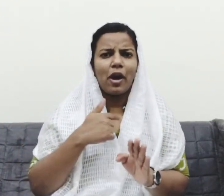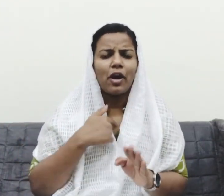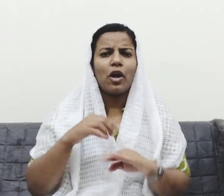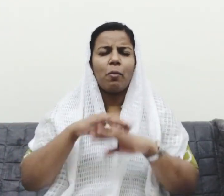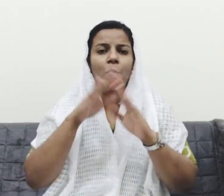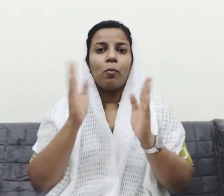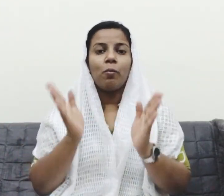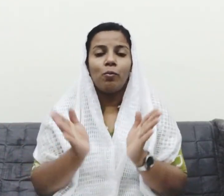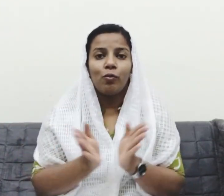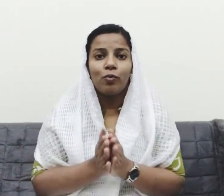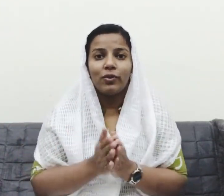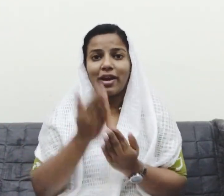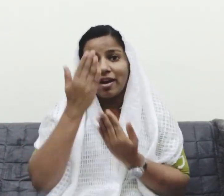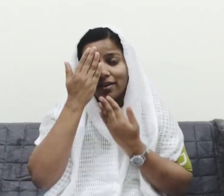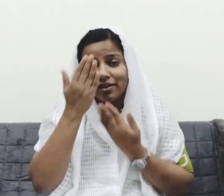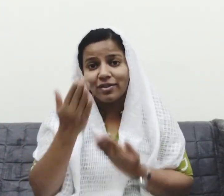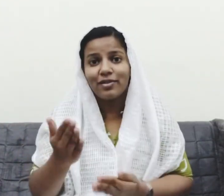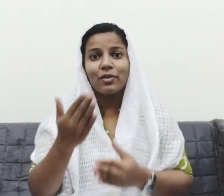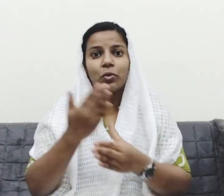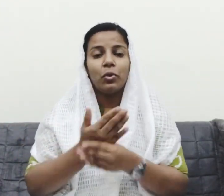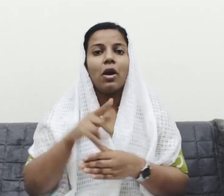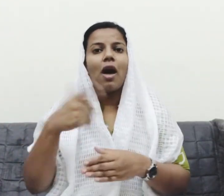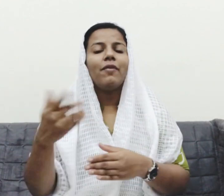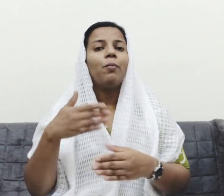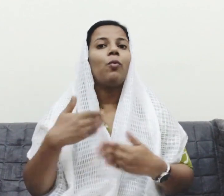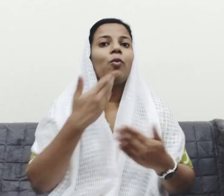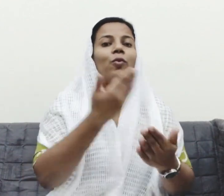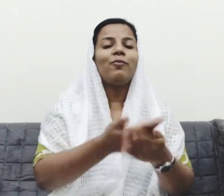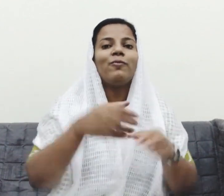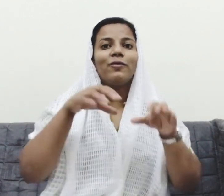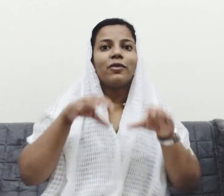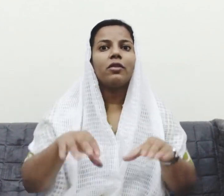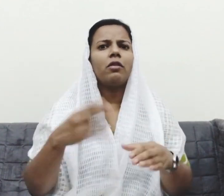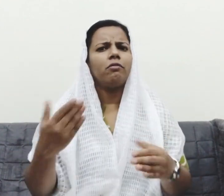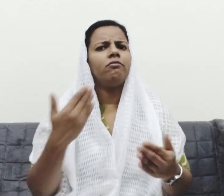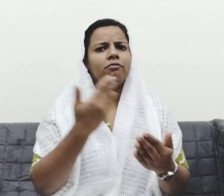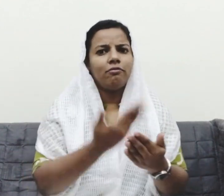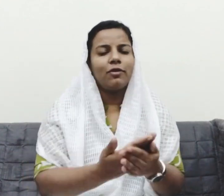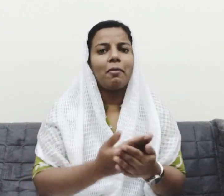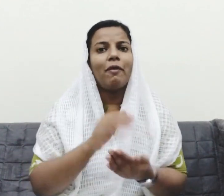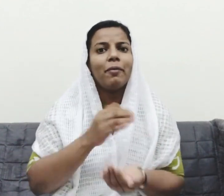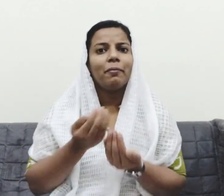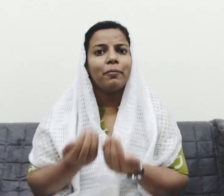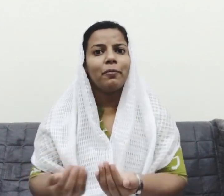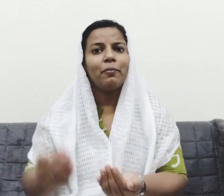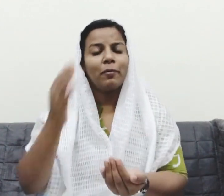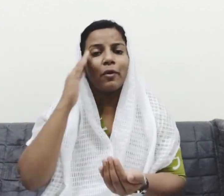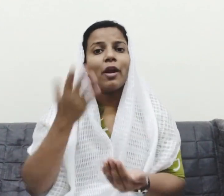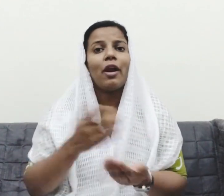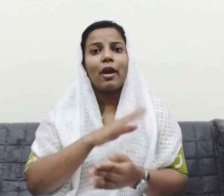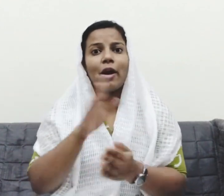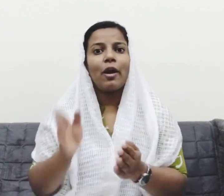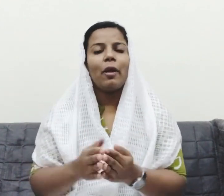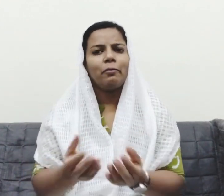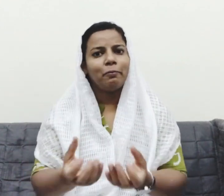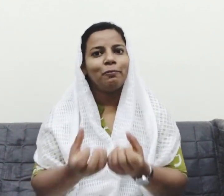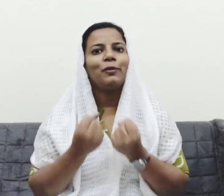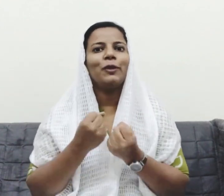പൂർണ്ണമായി അനുസരിച്ചതുകൊണ്ടും അവൻ പോയിരുന്ന ദേശത്തേക്ക് ഞാൻ അവനെ എത്തിക്കും. അവന്റെ സന്തതി അത് കൈവശമാക്കും. ആമേൻ.